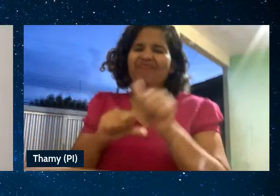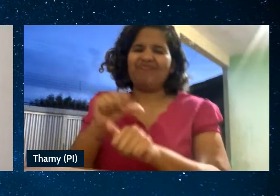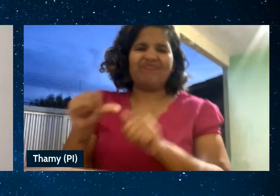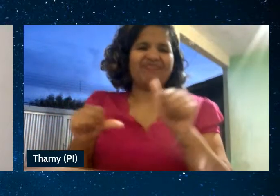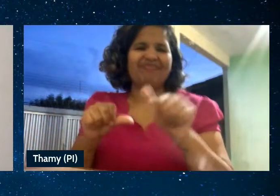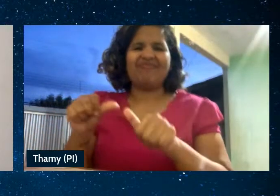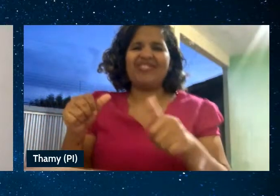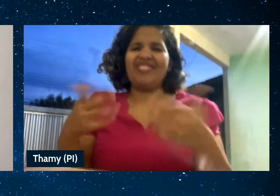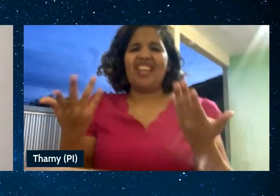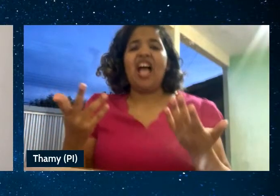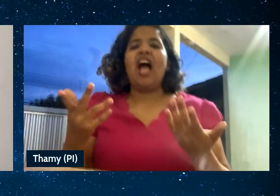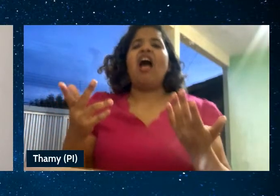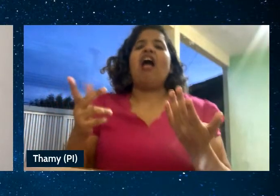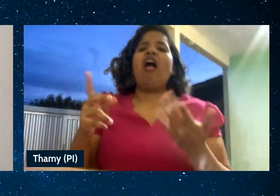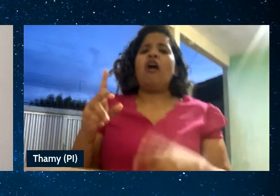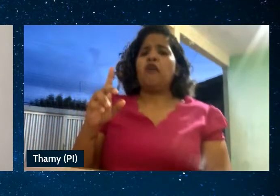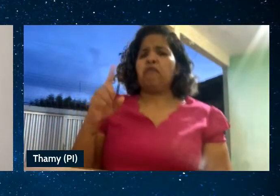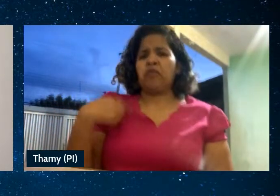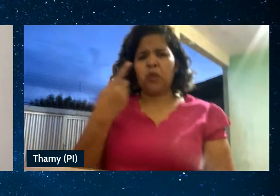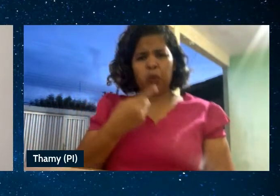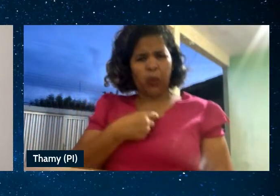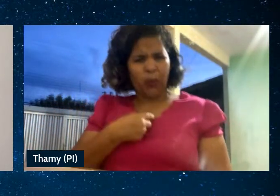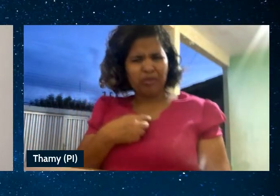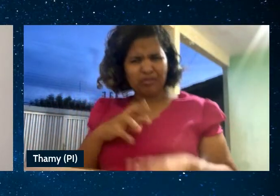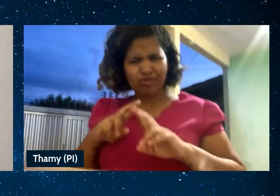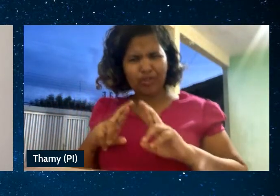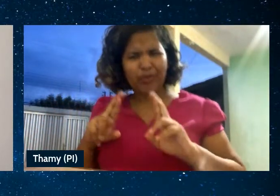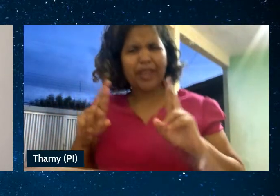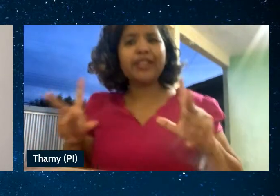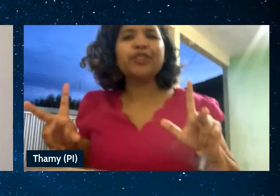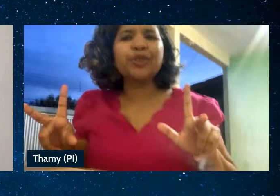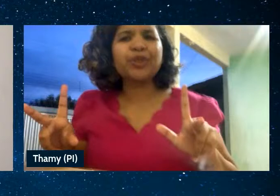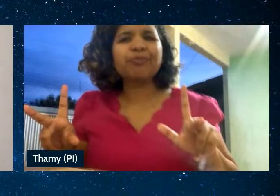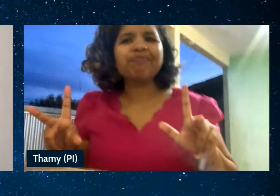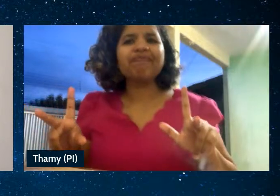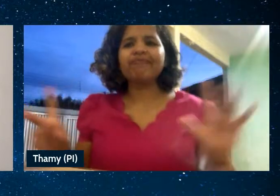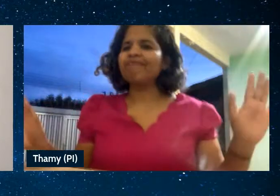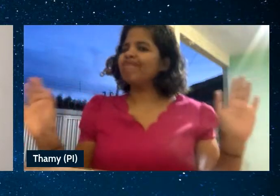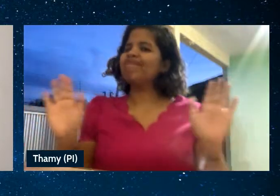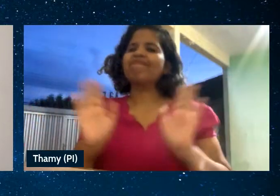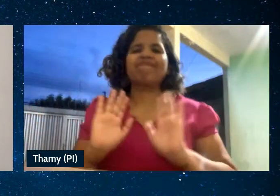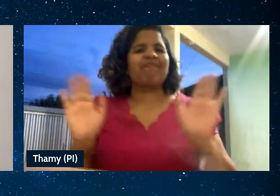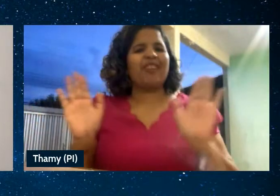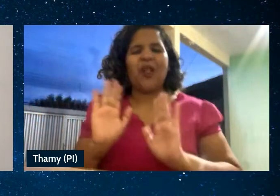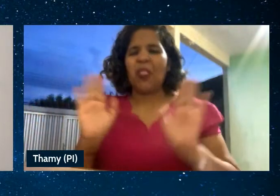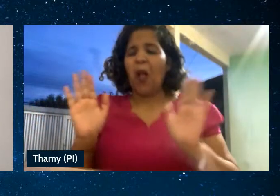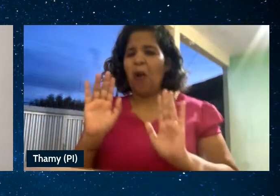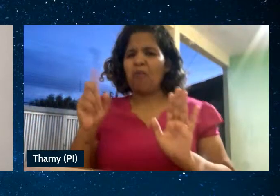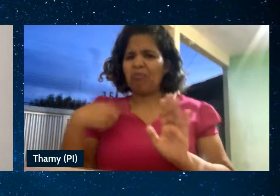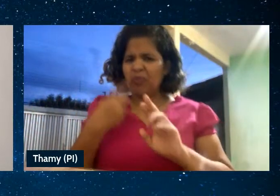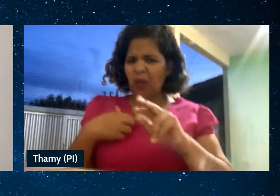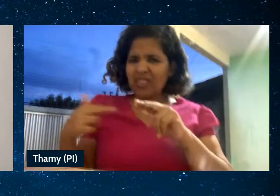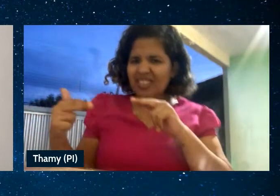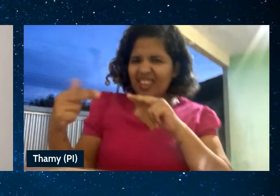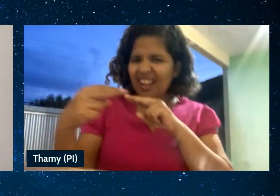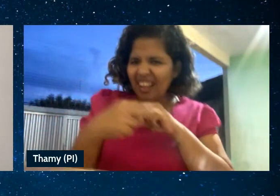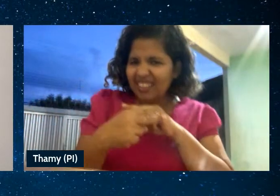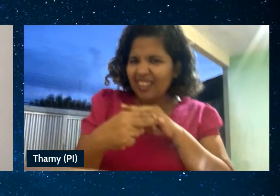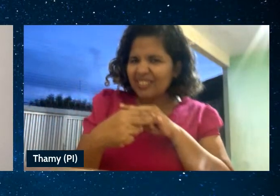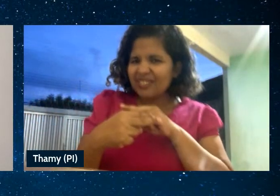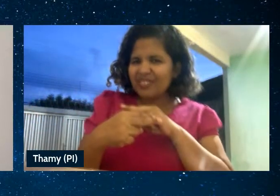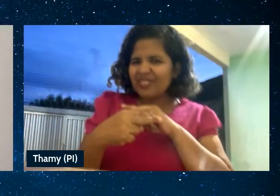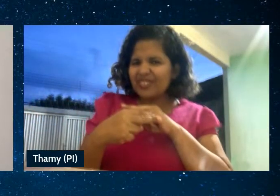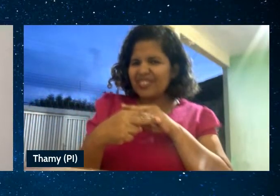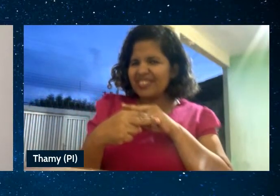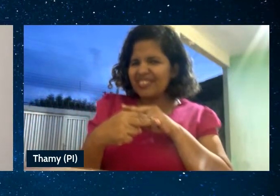seríamos nós humanos que estamos aqui encarnados que não vamos deixar de